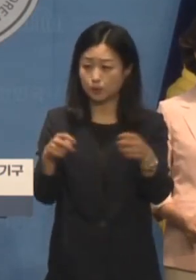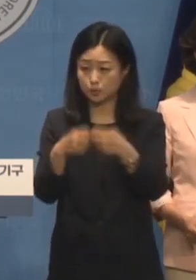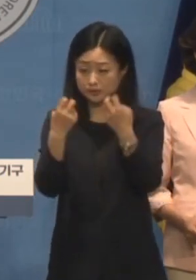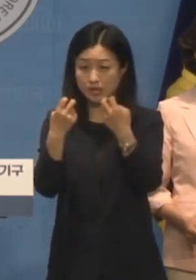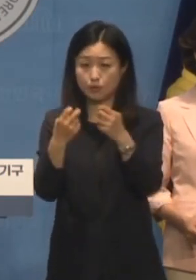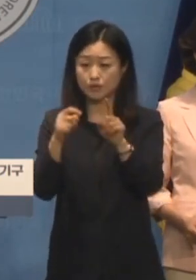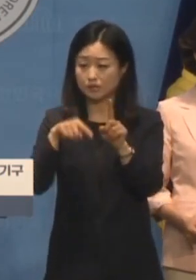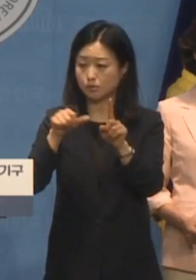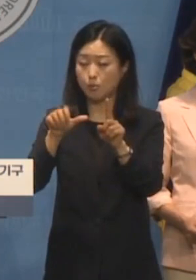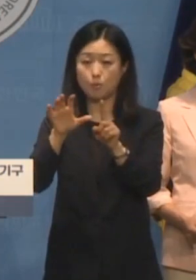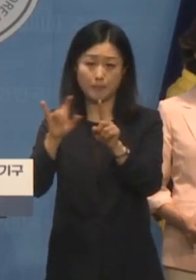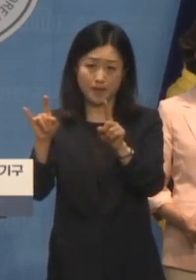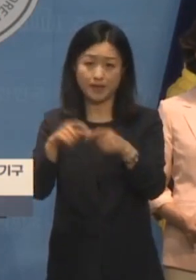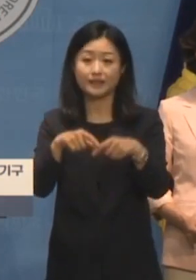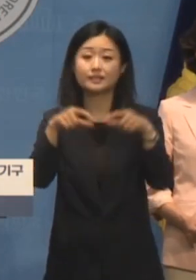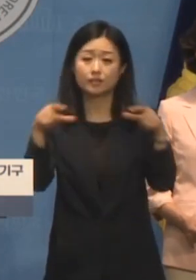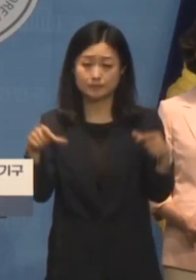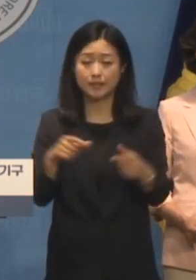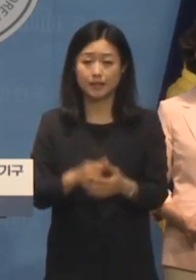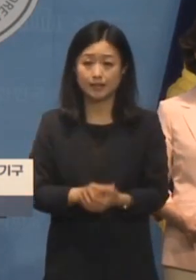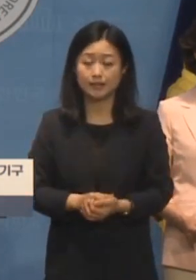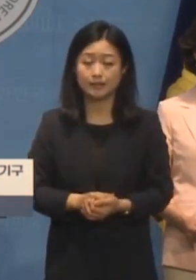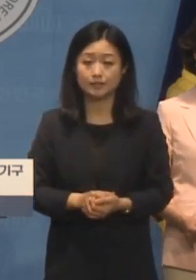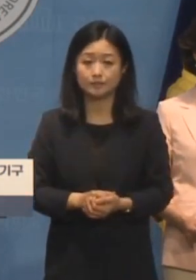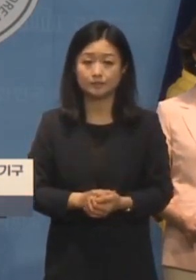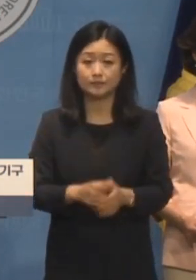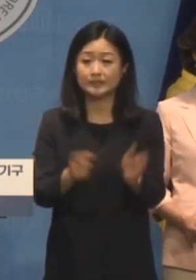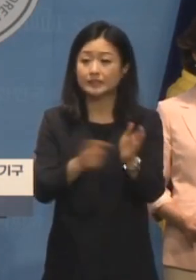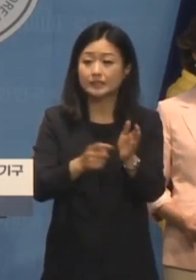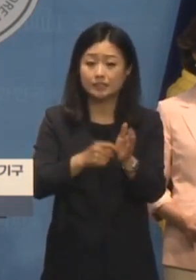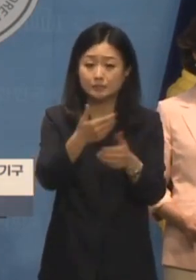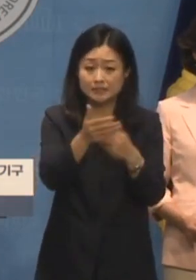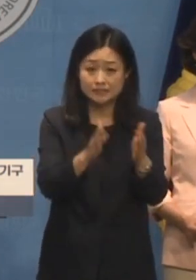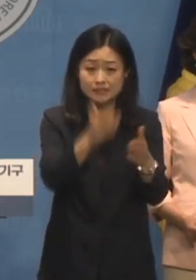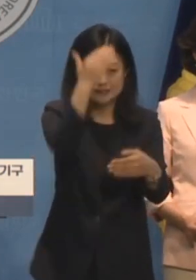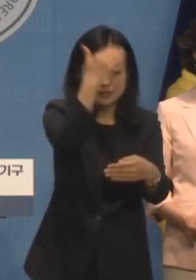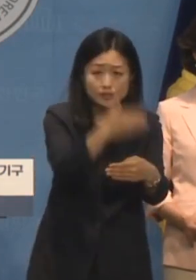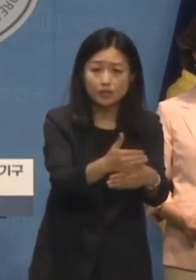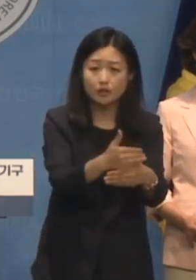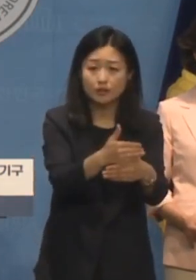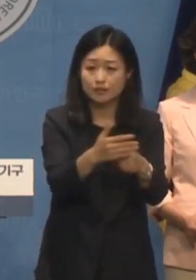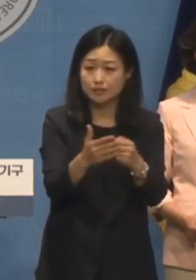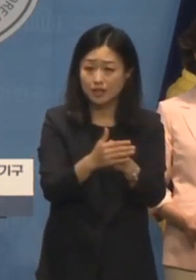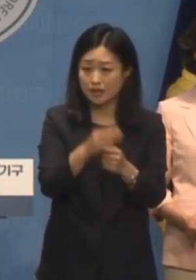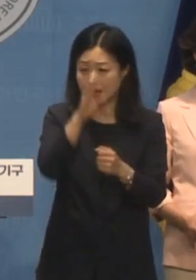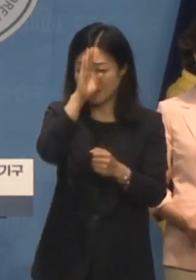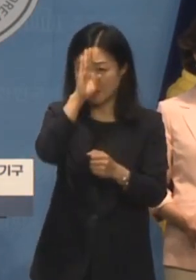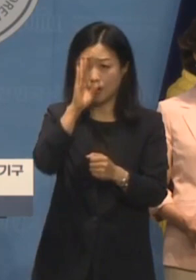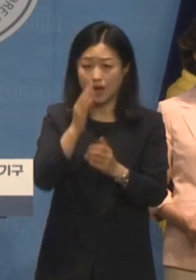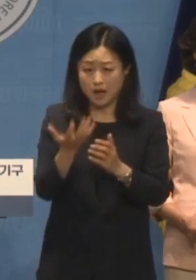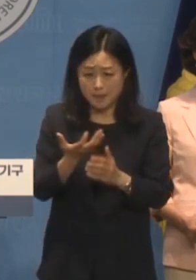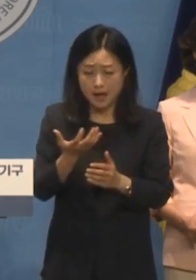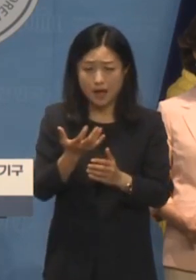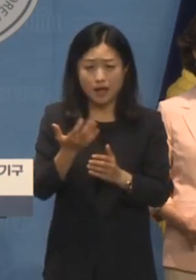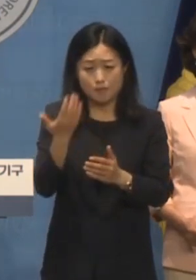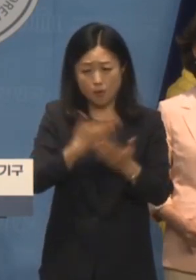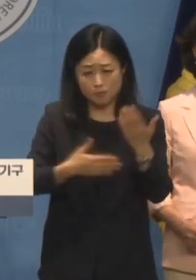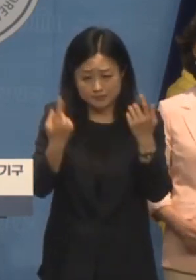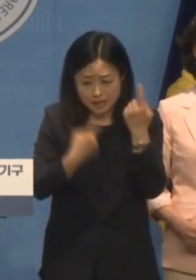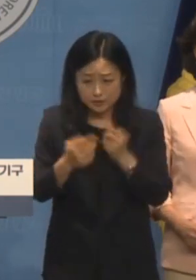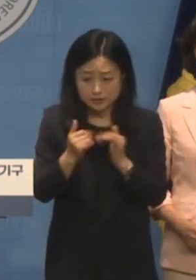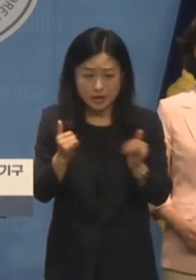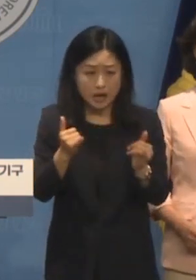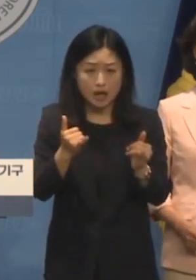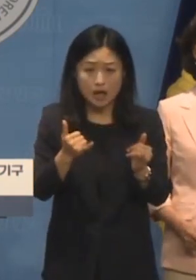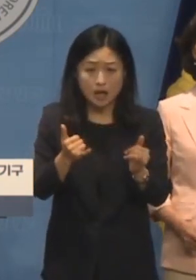1.5배까지 늘어난다고 합니다 응급실 셧다운으로 다친 사람들이 갈곳이 없는